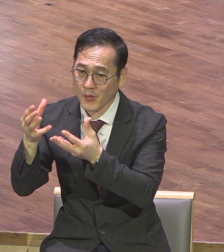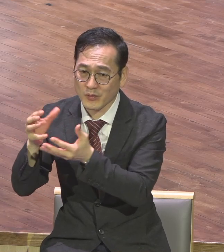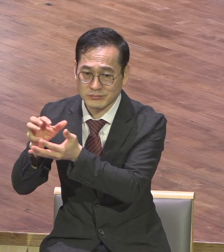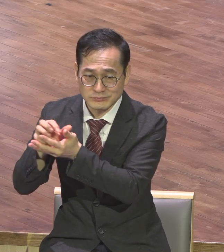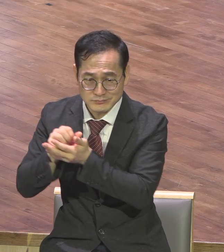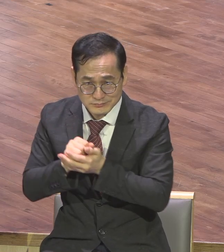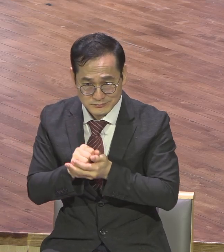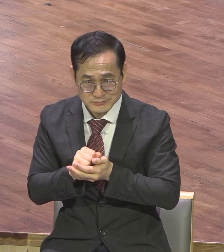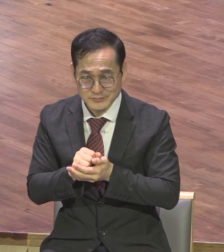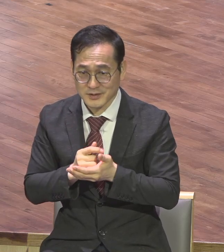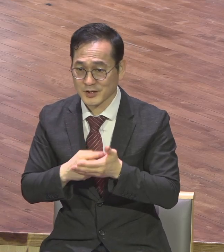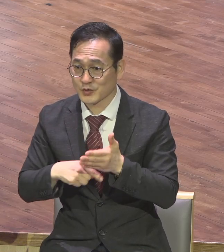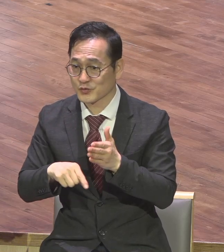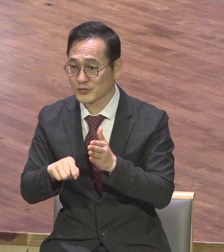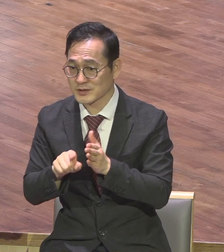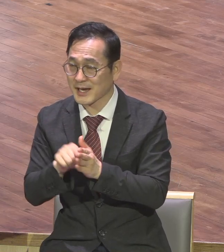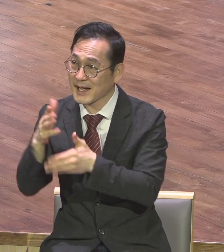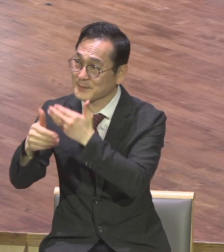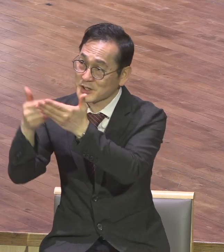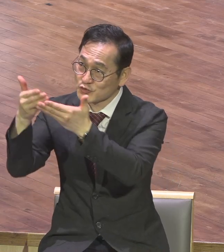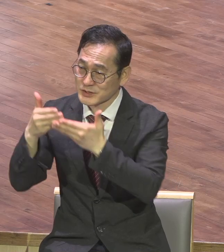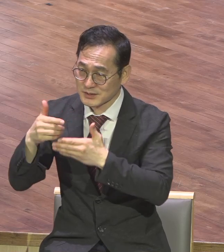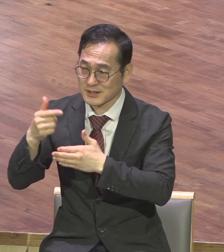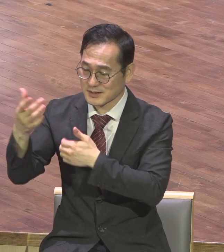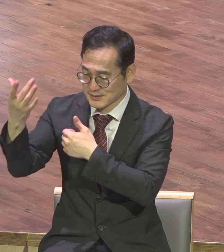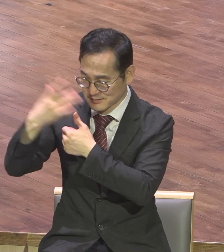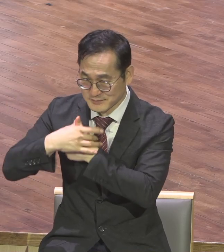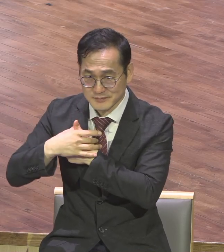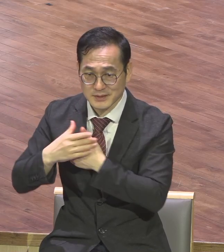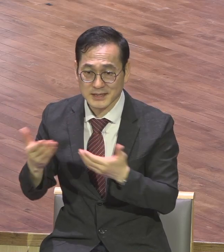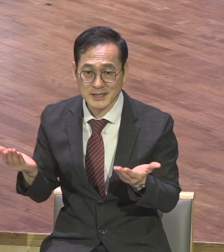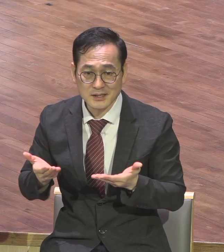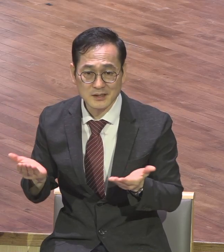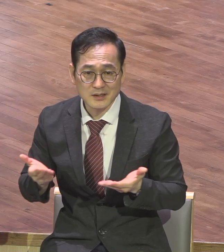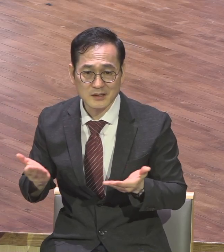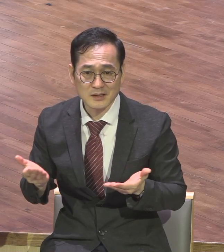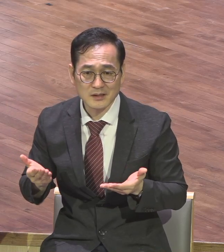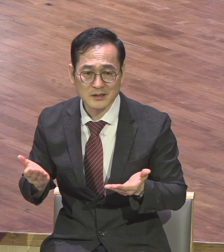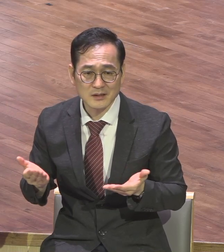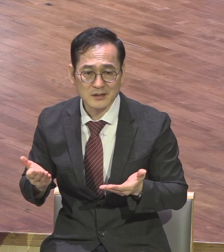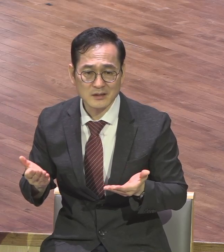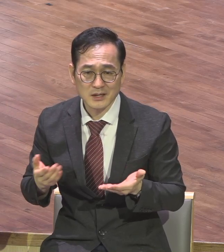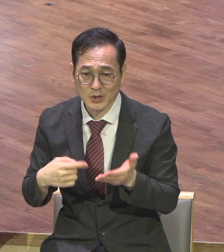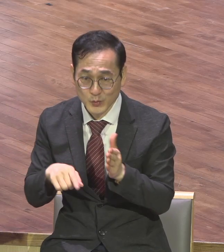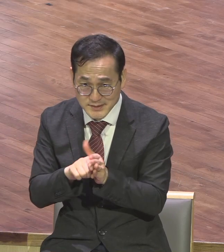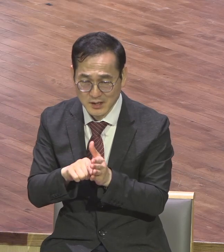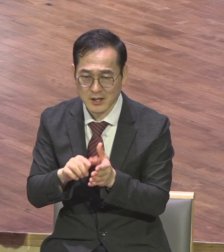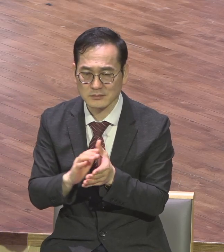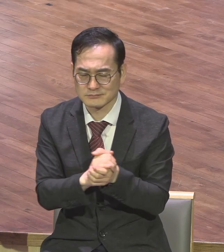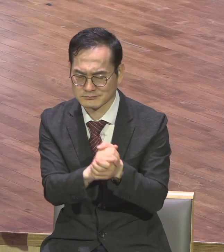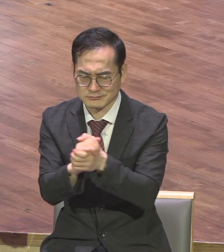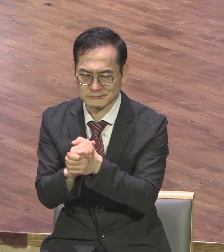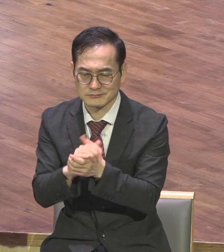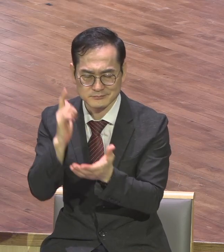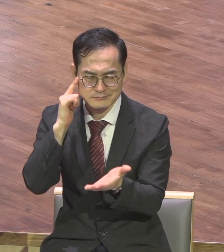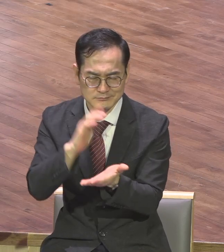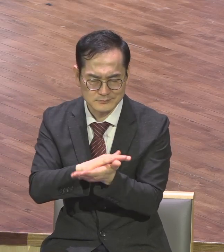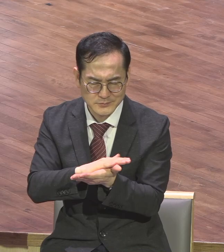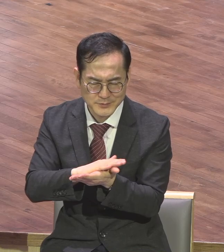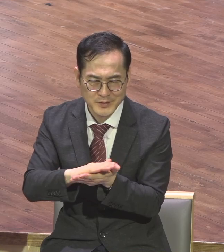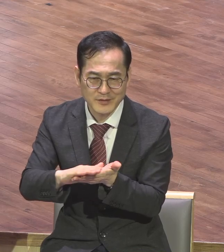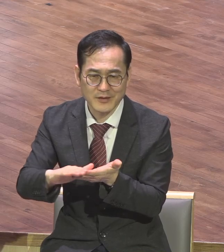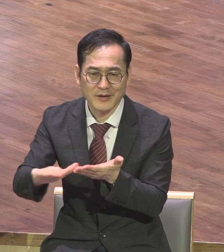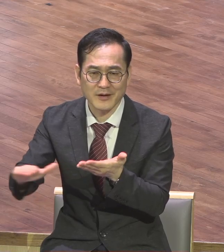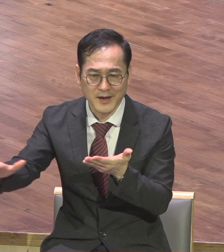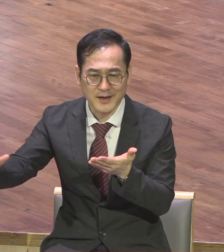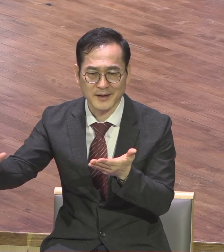것이 교회가 오늘 제목입니다. 화평의 복음 공동체 돼야 돼요. 화평의 복음